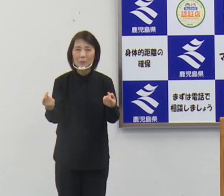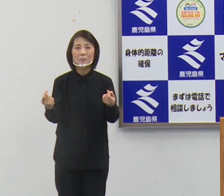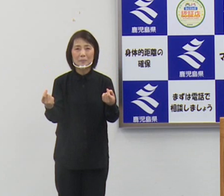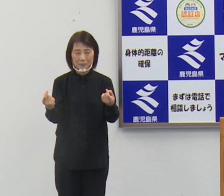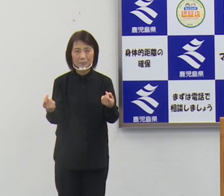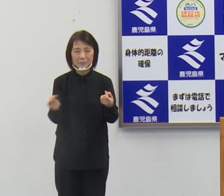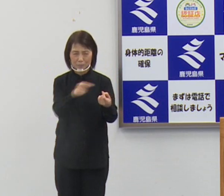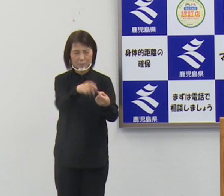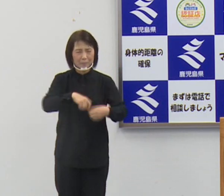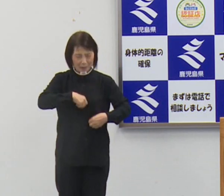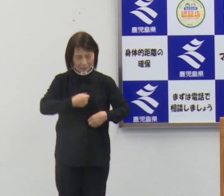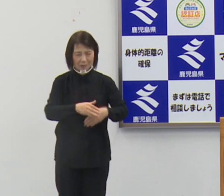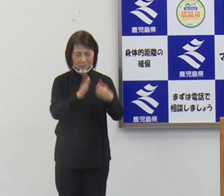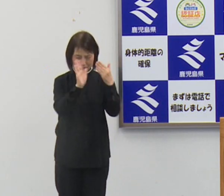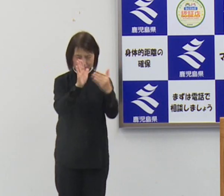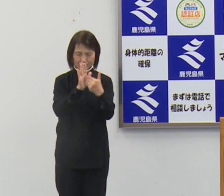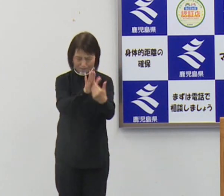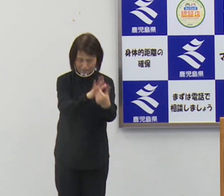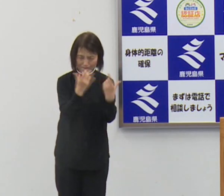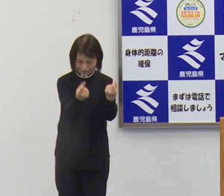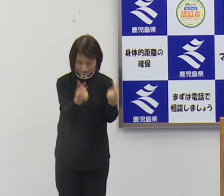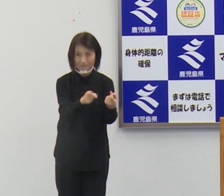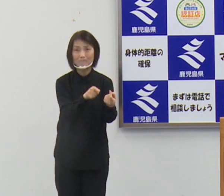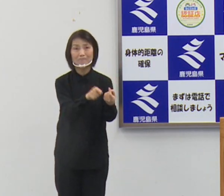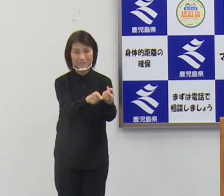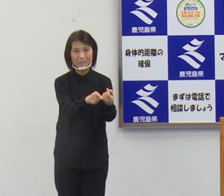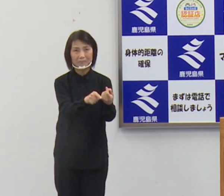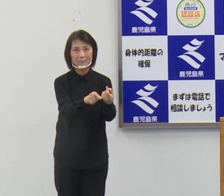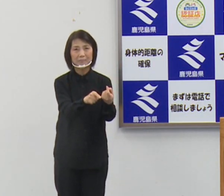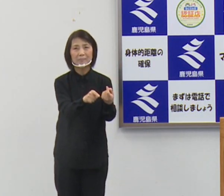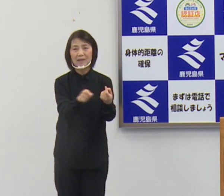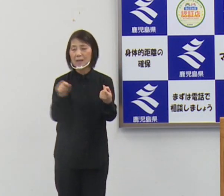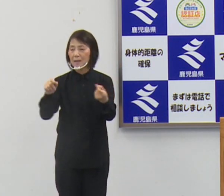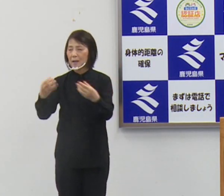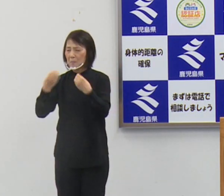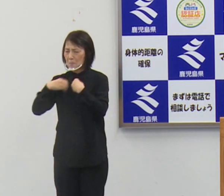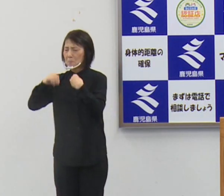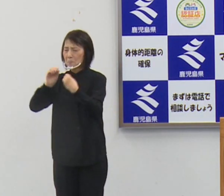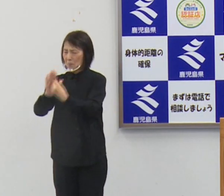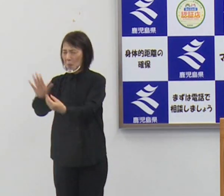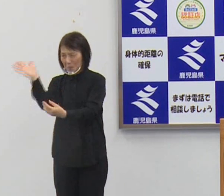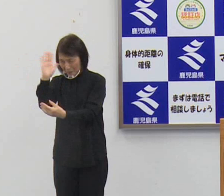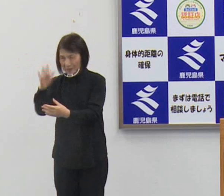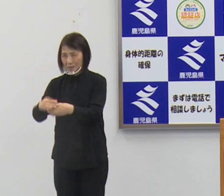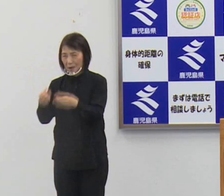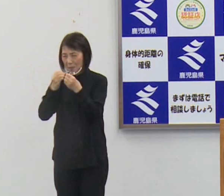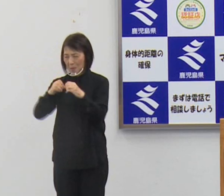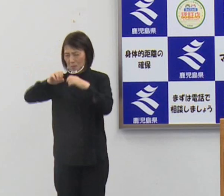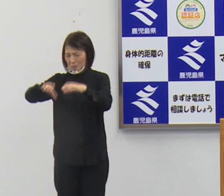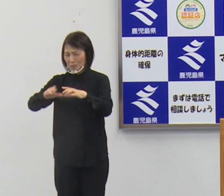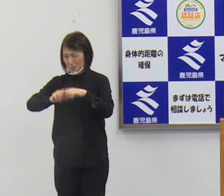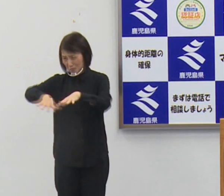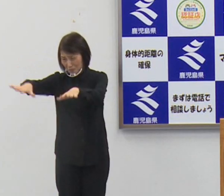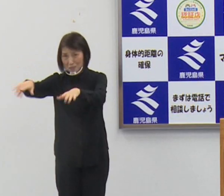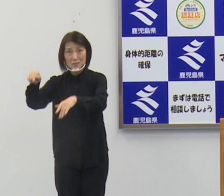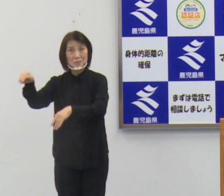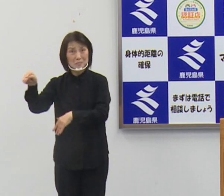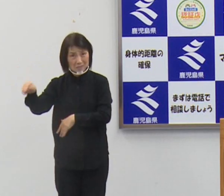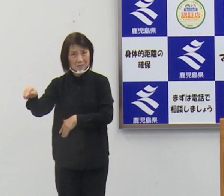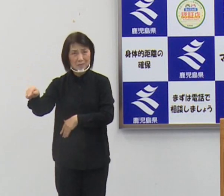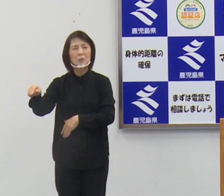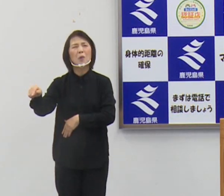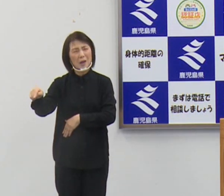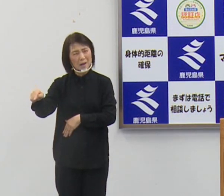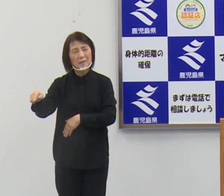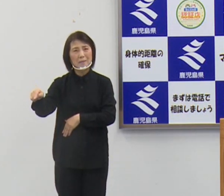でいるのにそういうのを守らない方から、感染がまた拡大するリスクというのがある。そうするとなかな